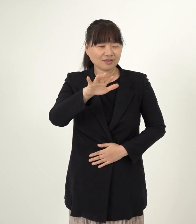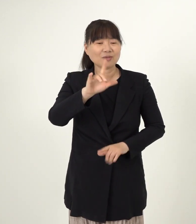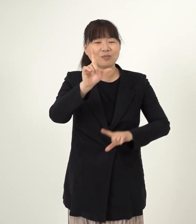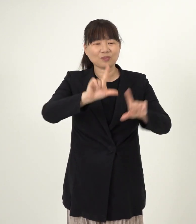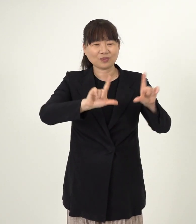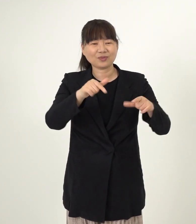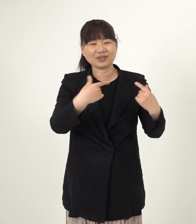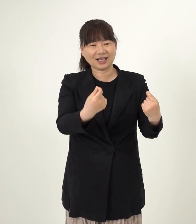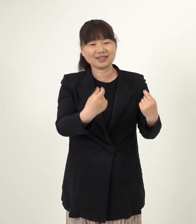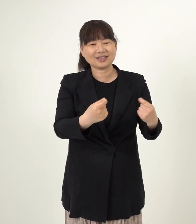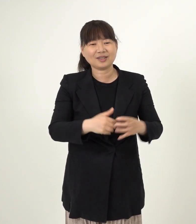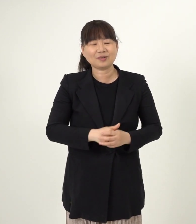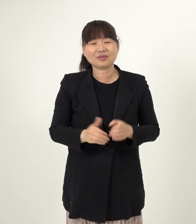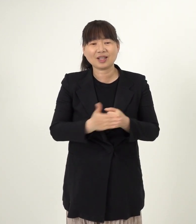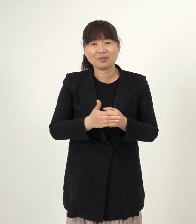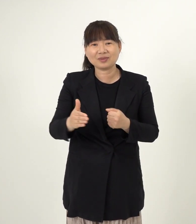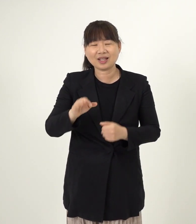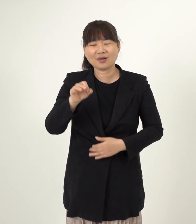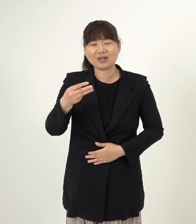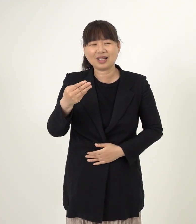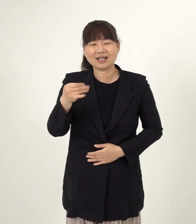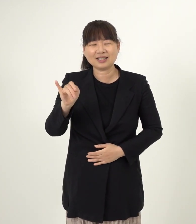그래서 이 윌리엄